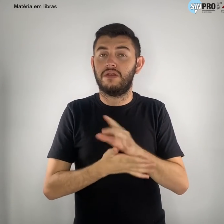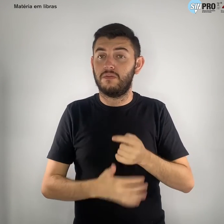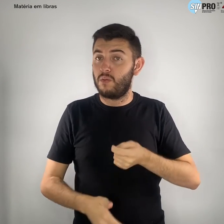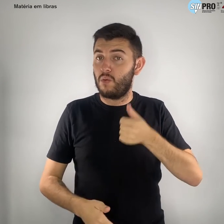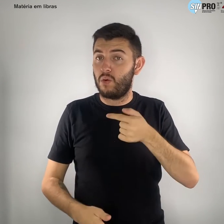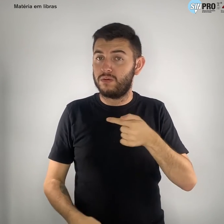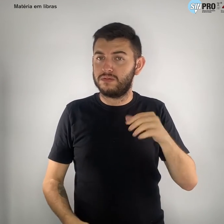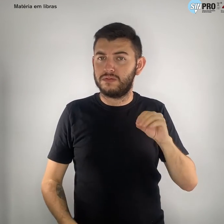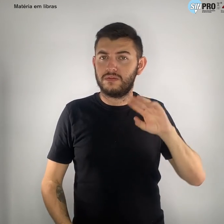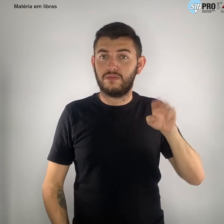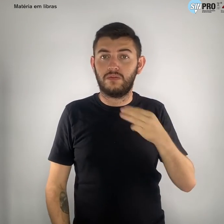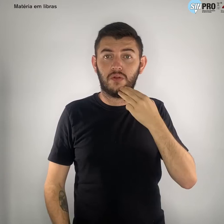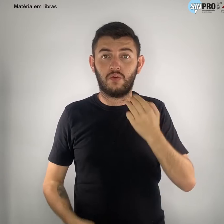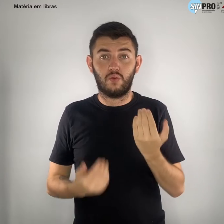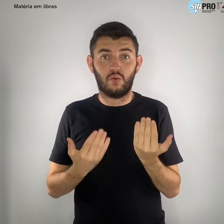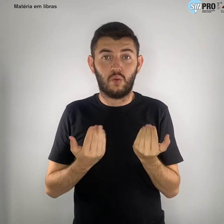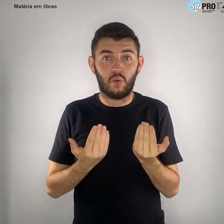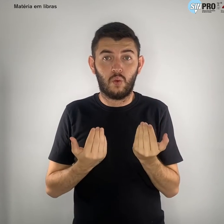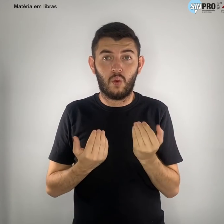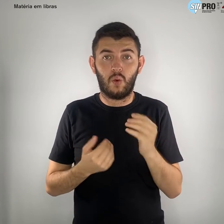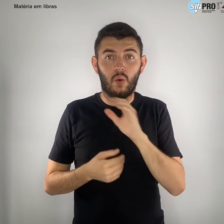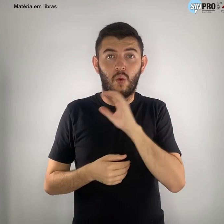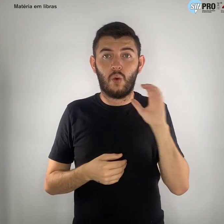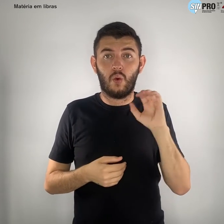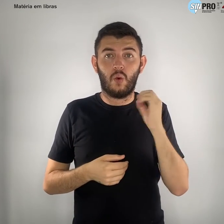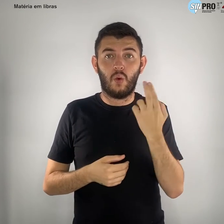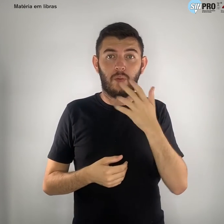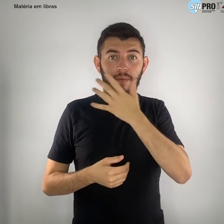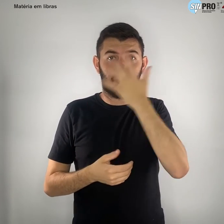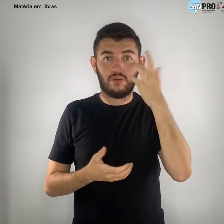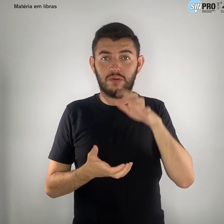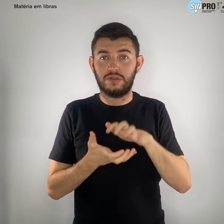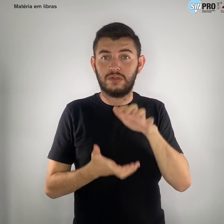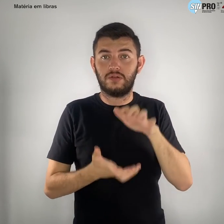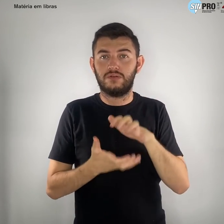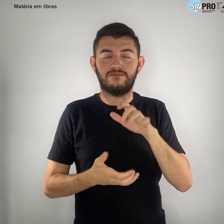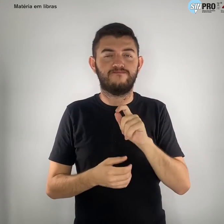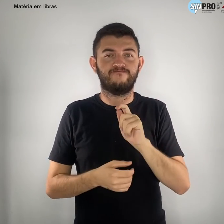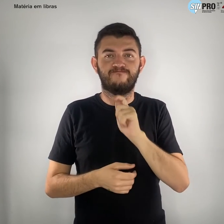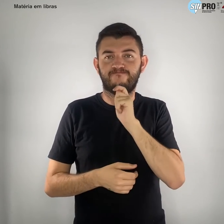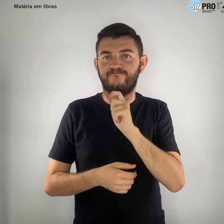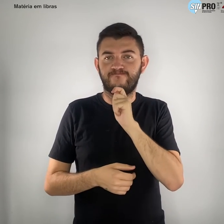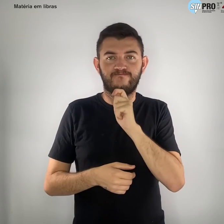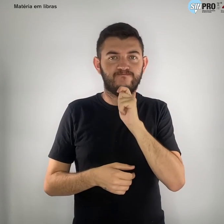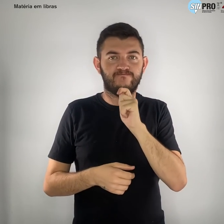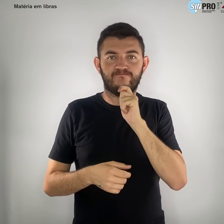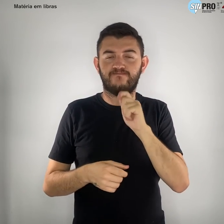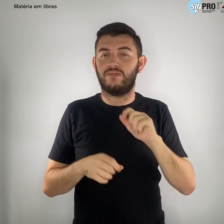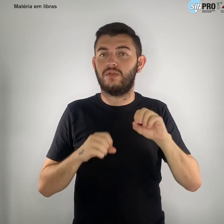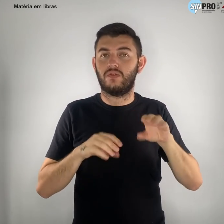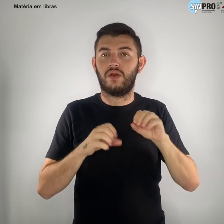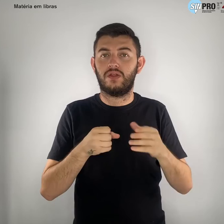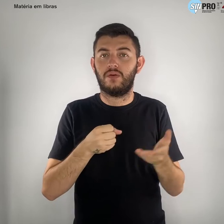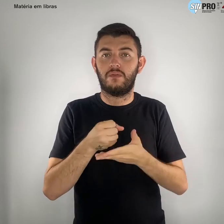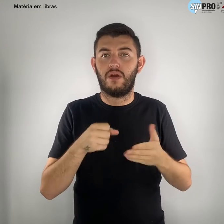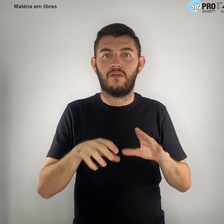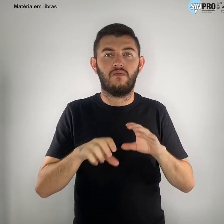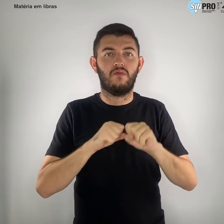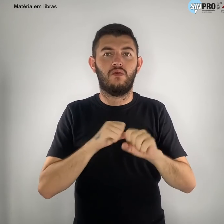jovens, adultos e idosos que não concluíram a educação básica. Essa realidade